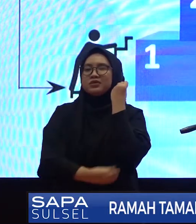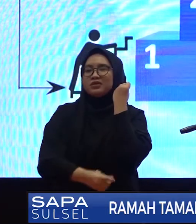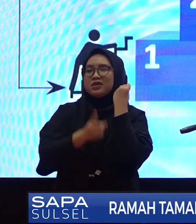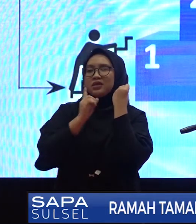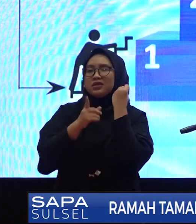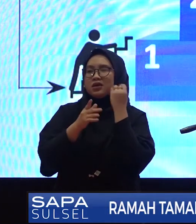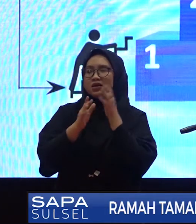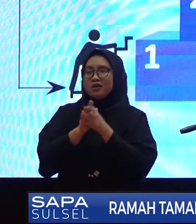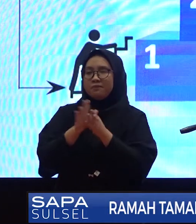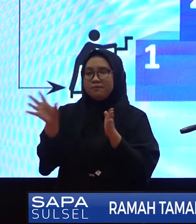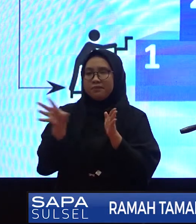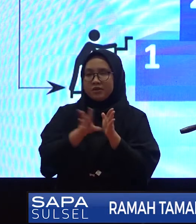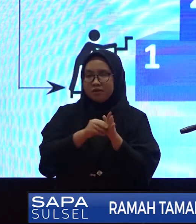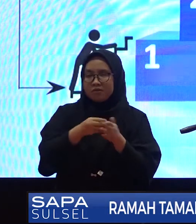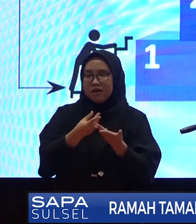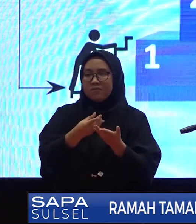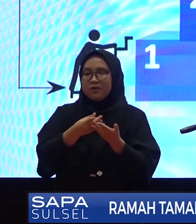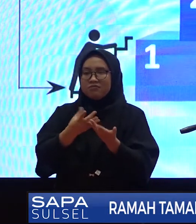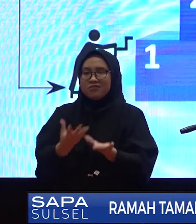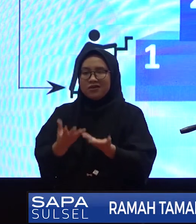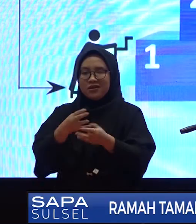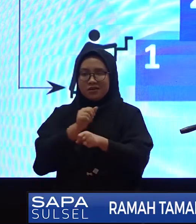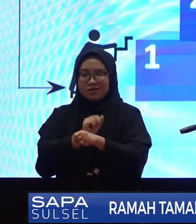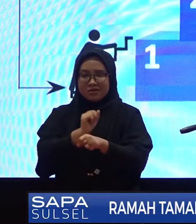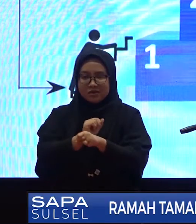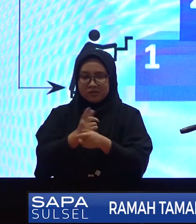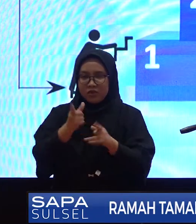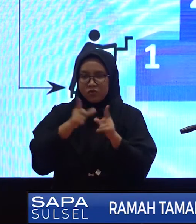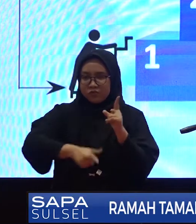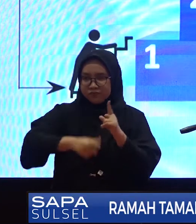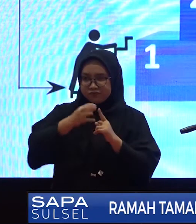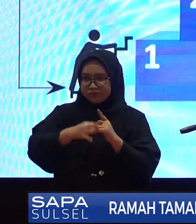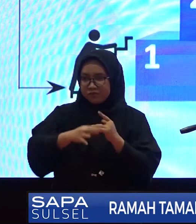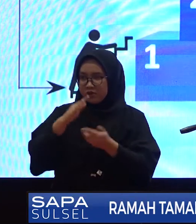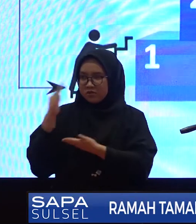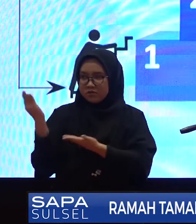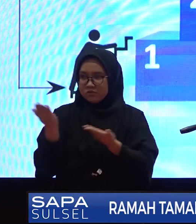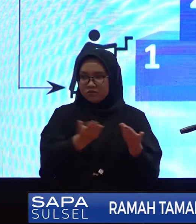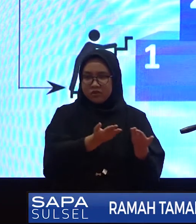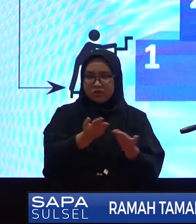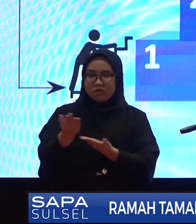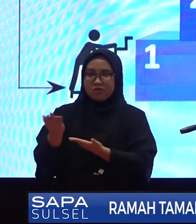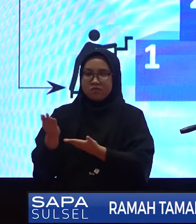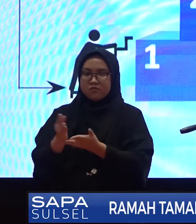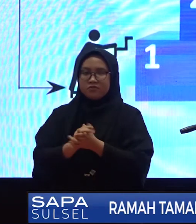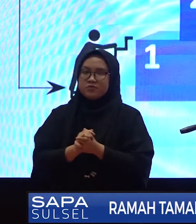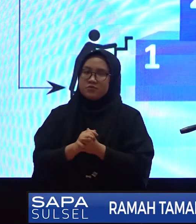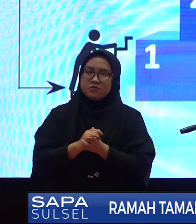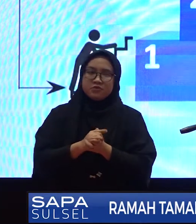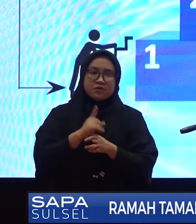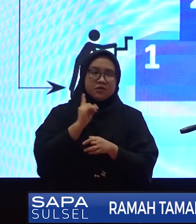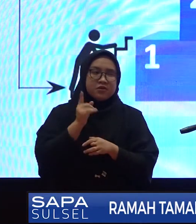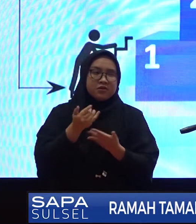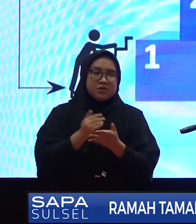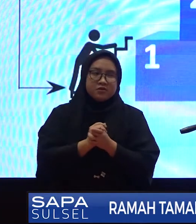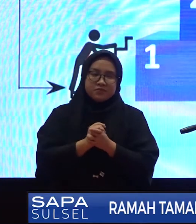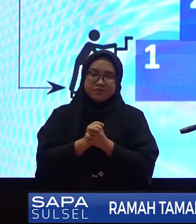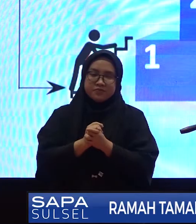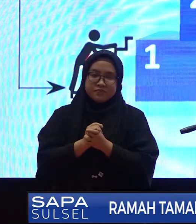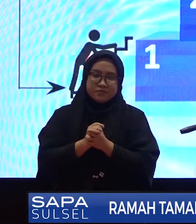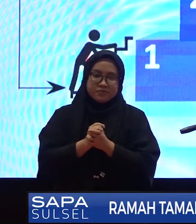penyerapan tenaga kerja Bapak walikotata hadirin yang kami hormati Adapun inovasi Kami adalah